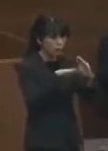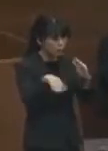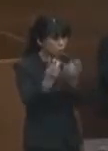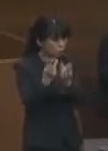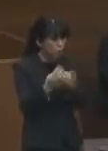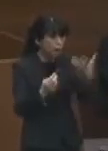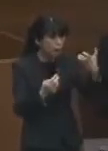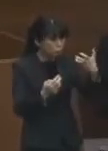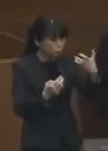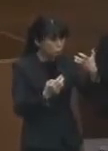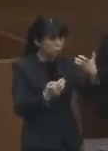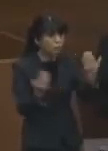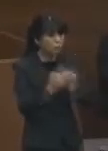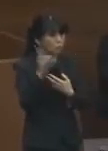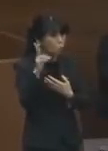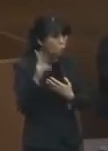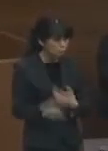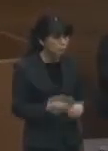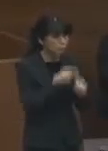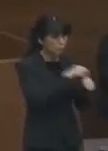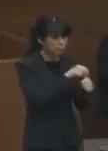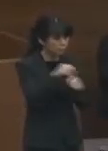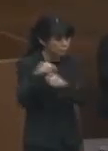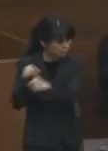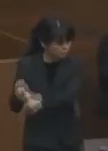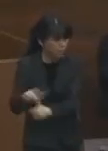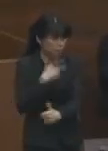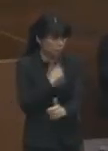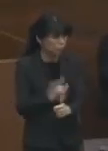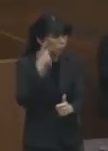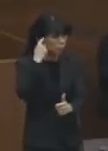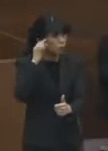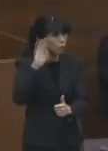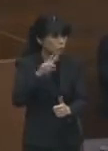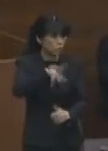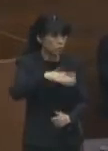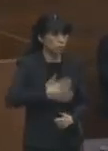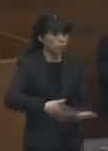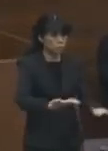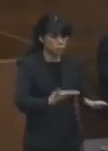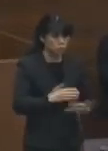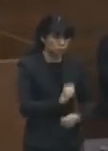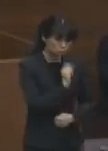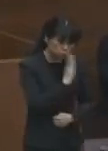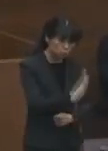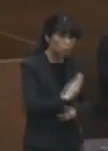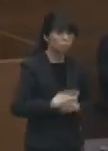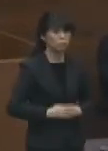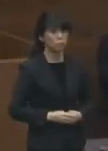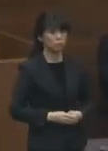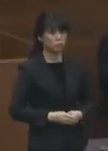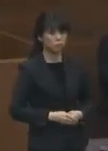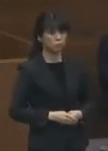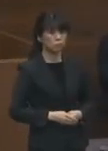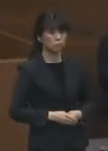職等の職員の配置に努めていく考えでございますので、よろしくご理解賜りますようお願い申し上げます。